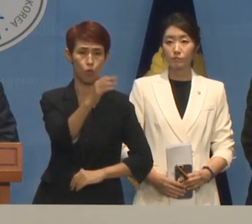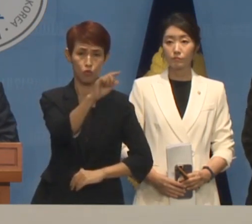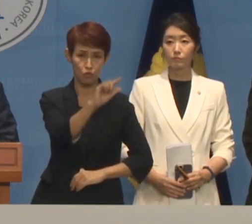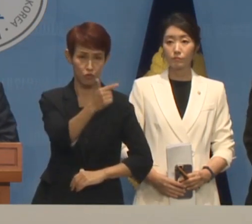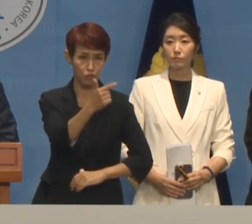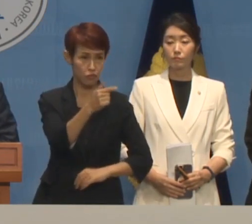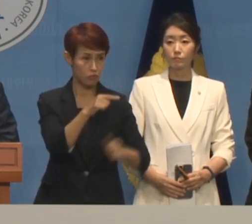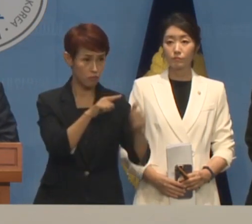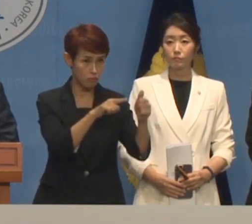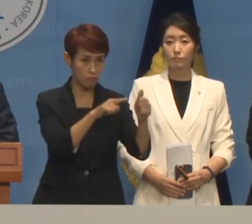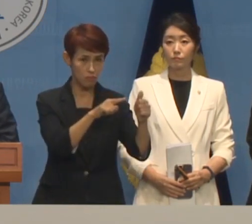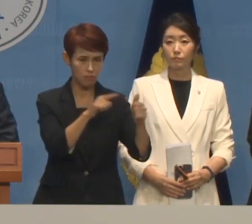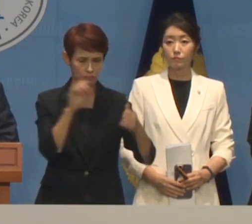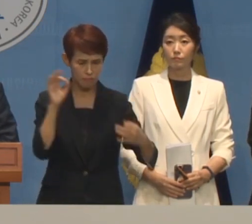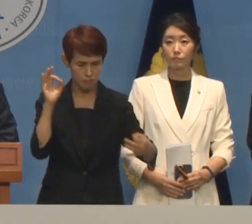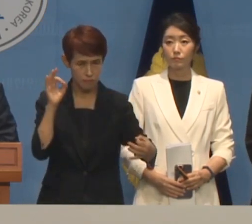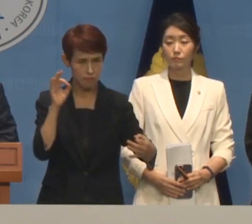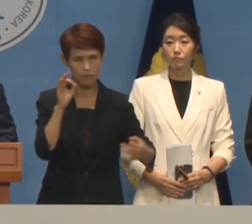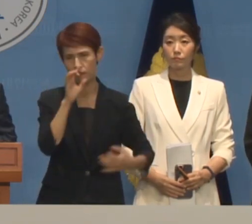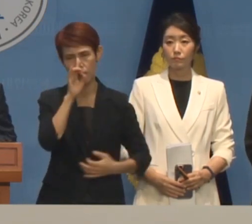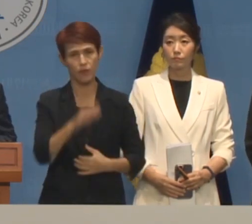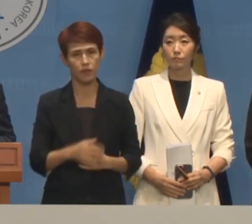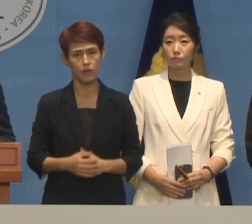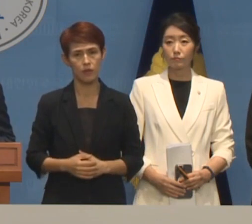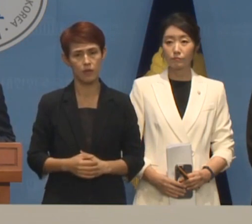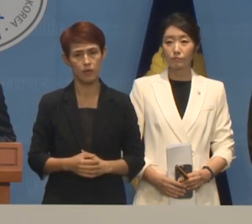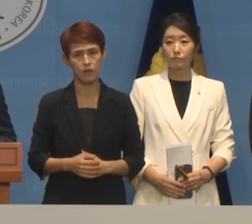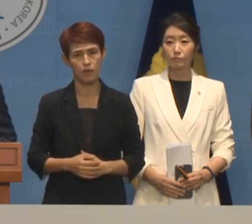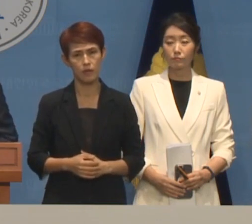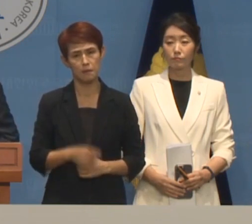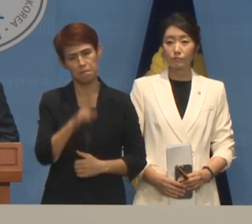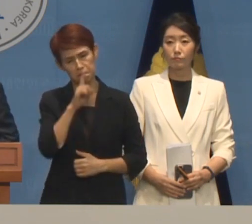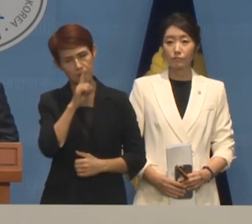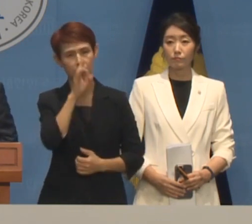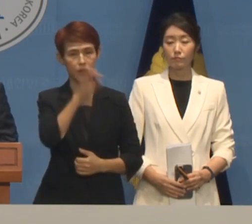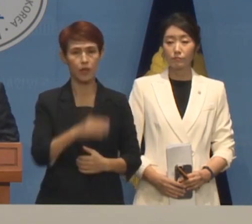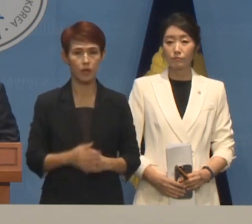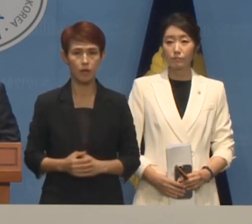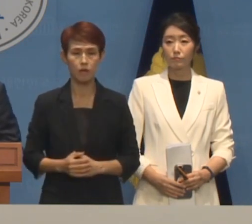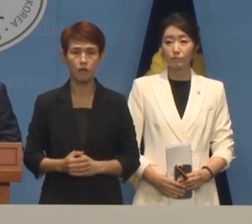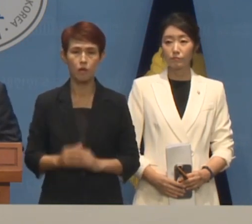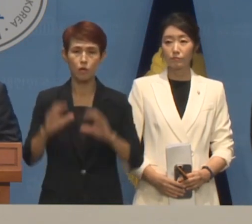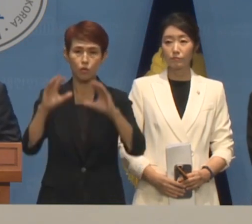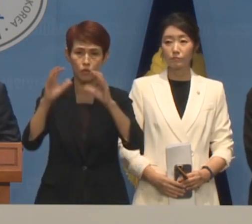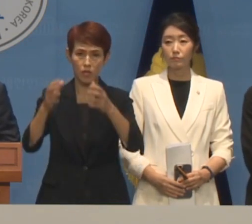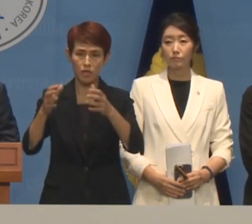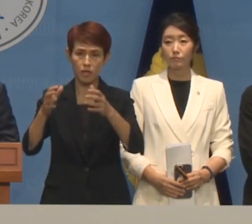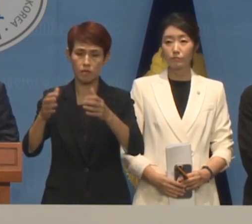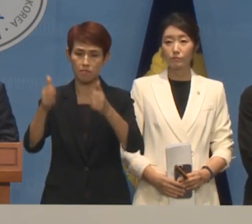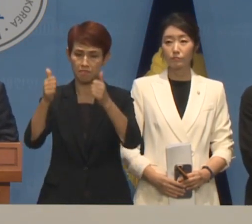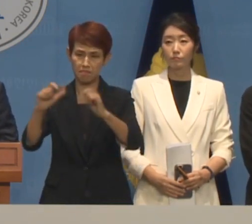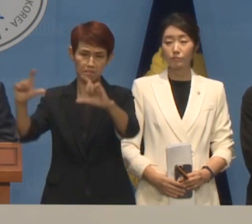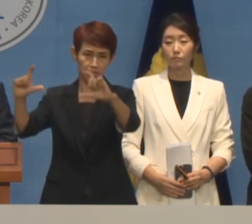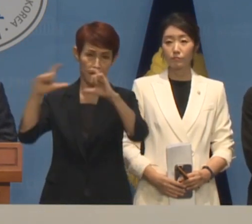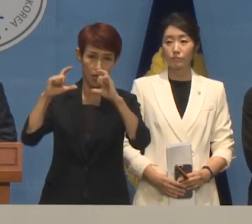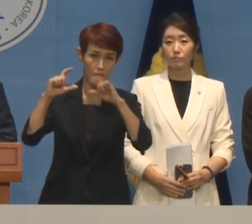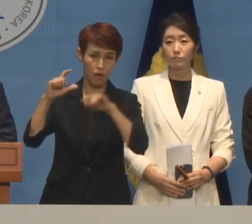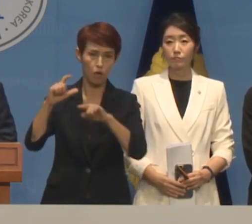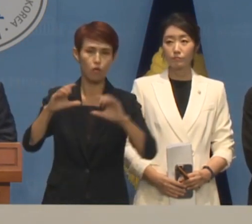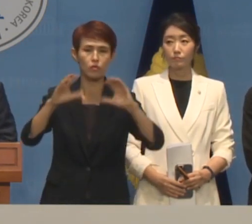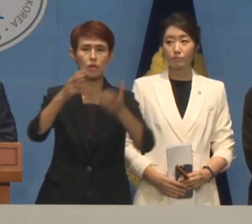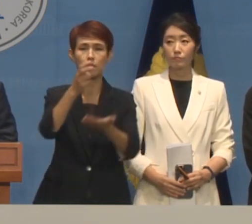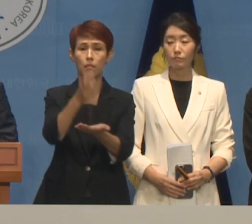이상 침묵하지 말아야 합니다. 애초에 이 국제배상 사건은